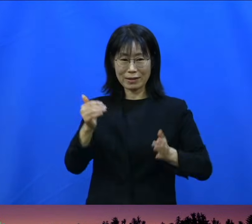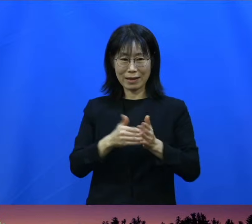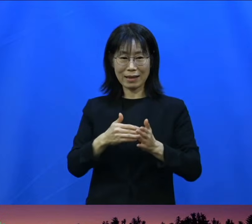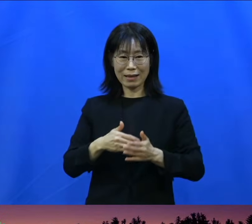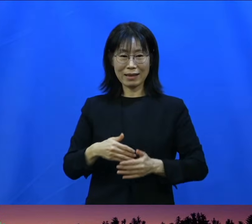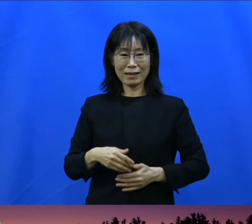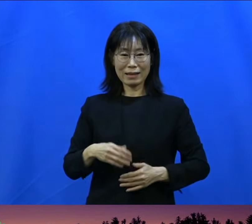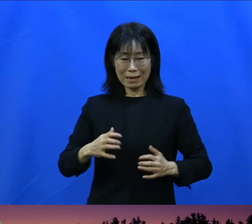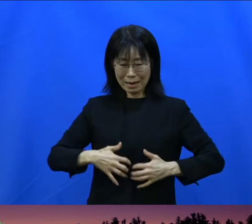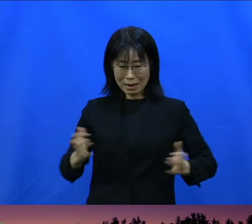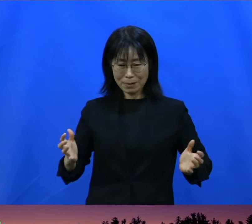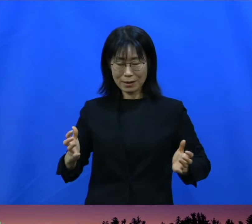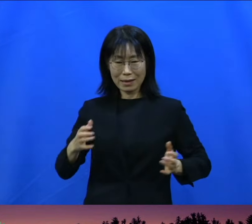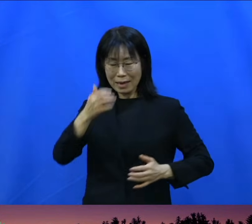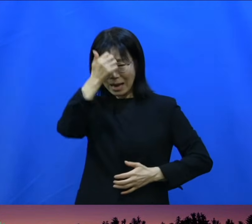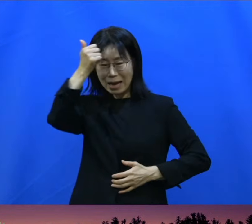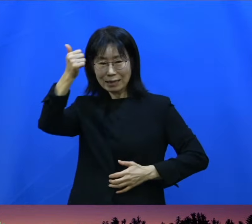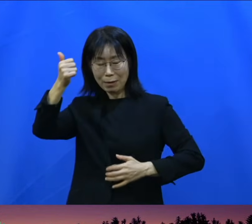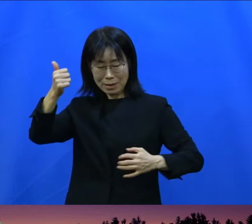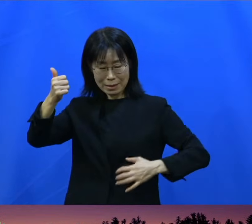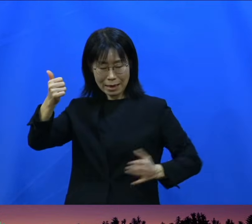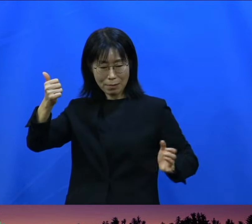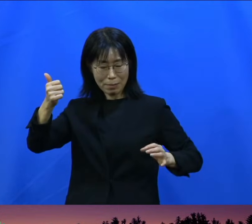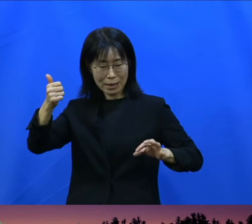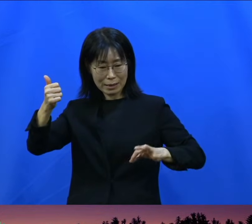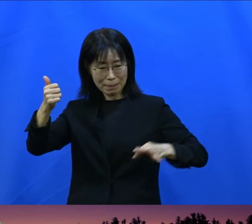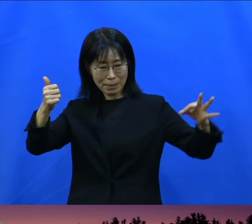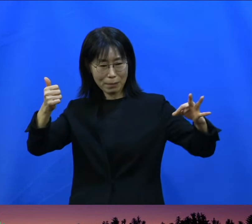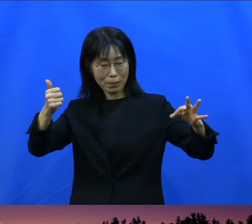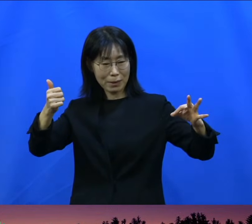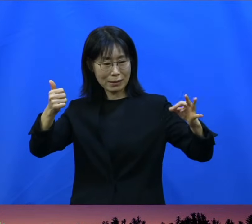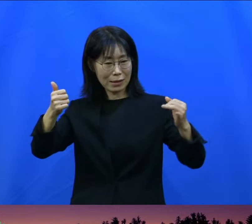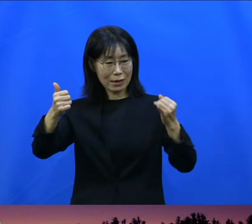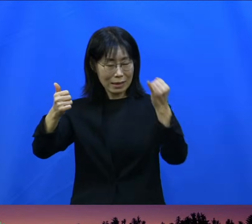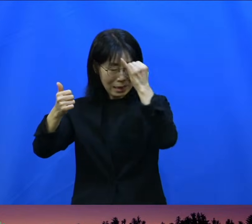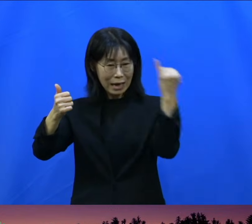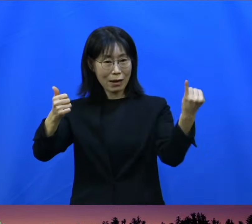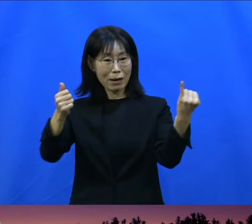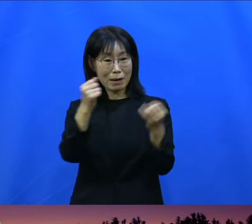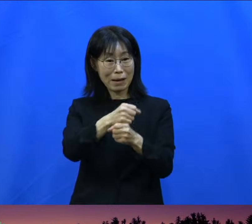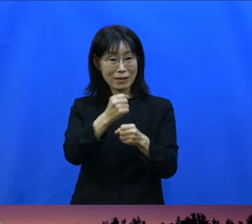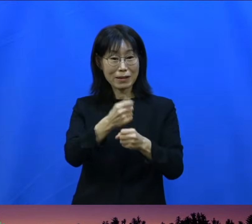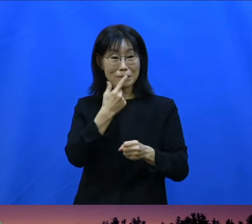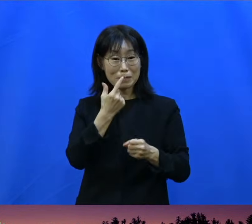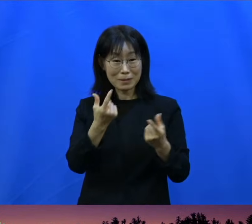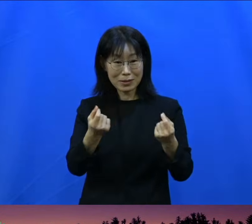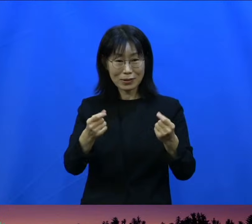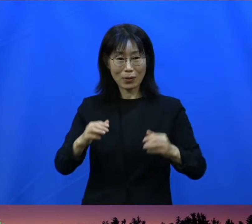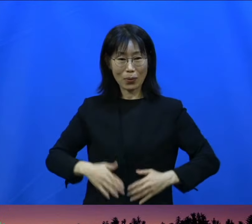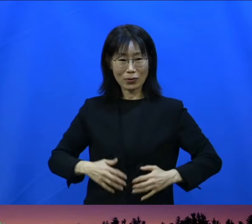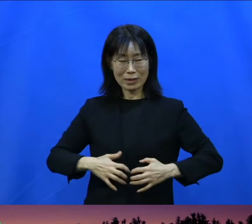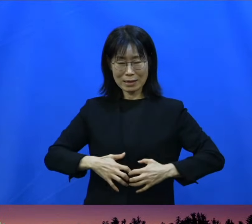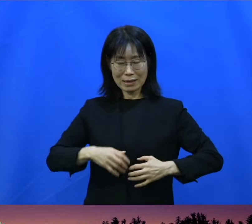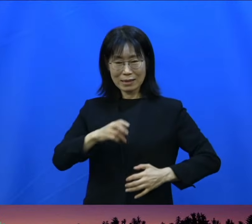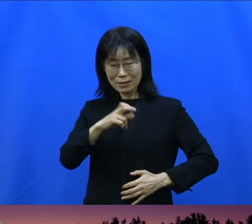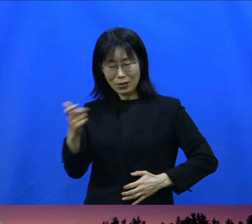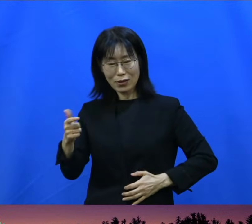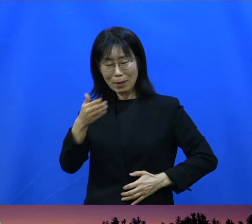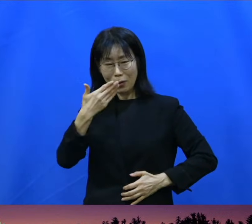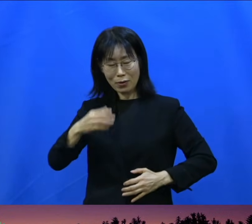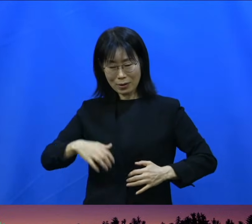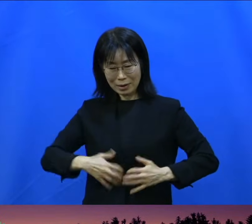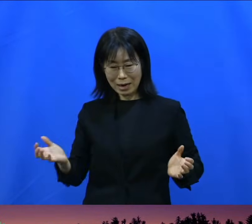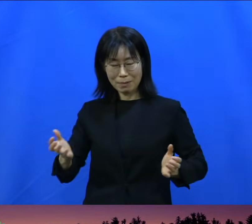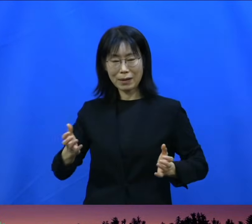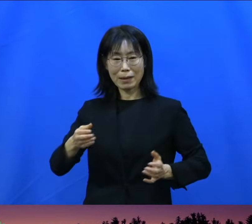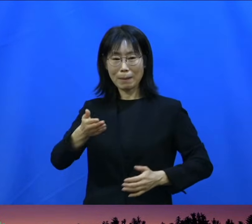그 생각하고 드셨어요? 얼마나 아름다워요, 여러분. 어떤 분은 재밌게 하더라고. 하나님이 아담